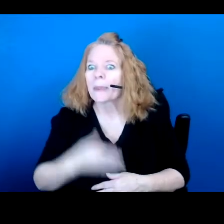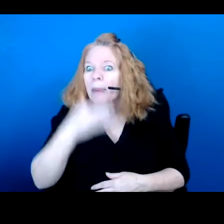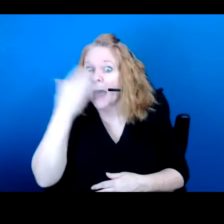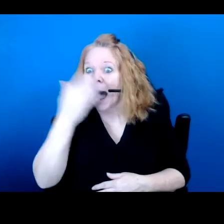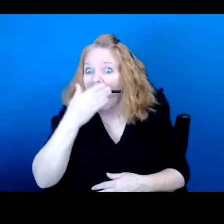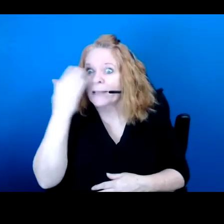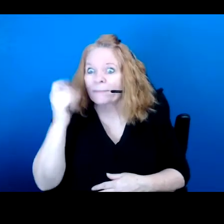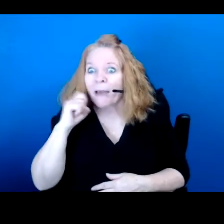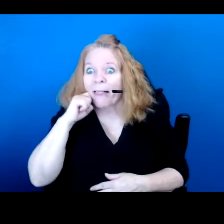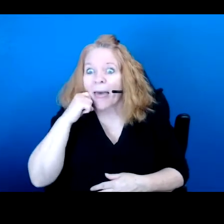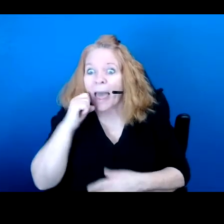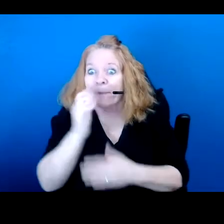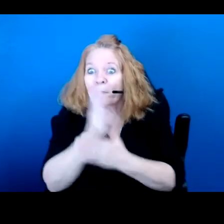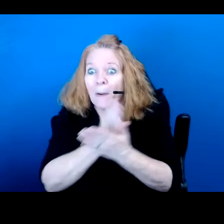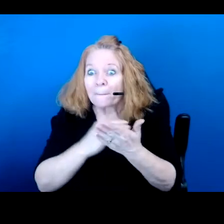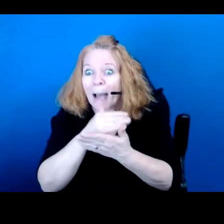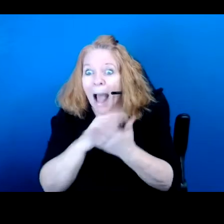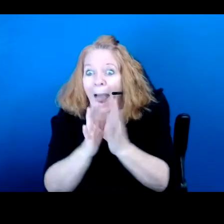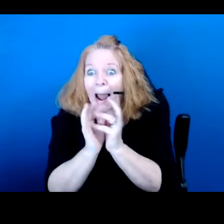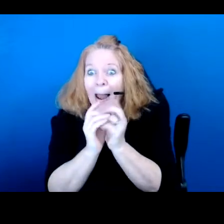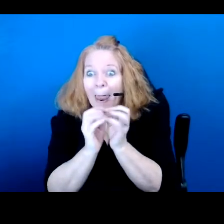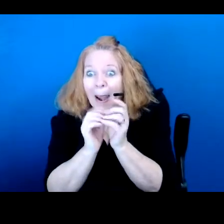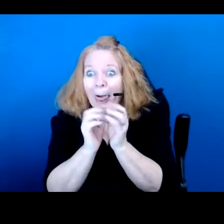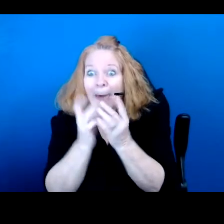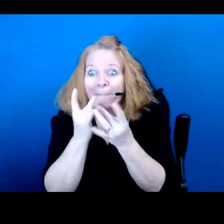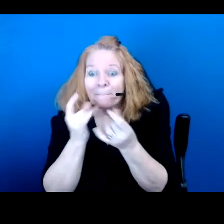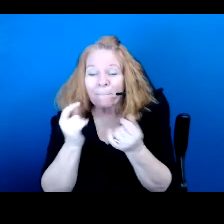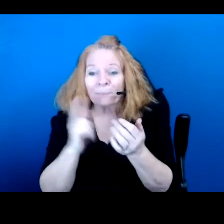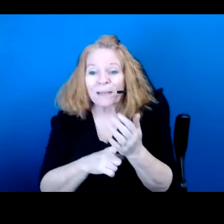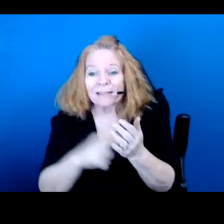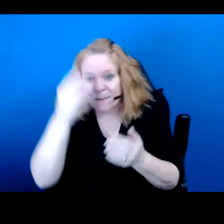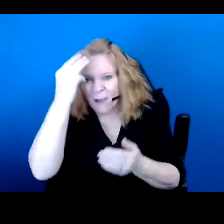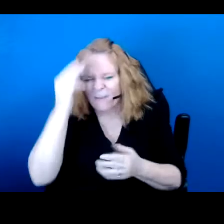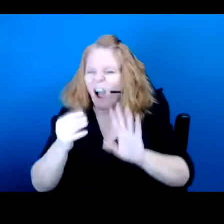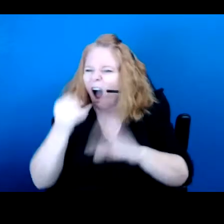y el conductor dijo puedo leer un pay de manzana